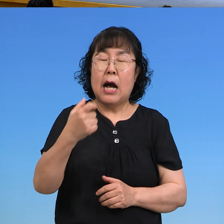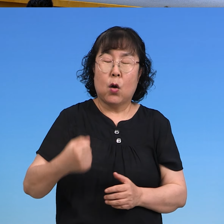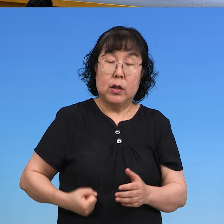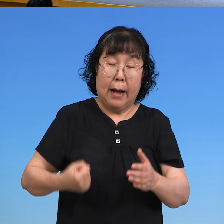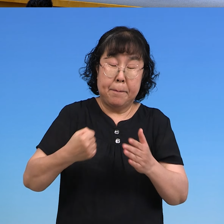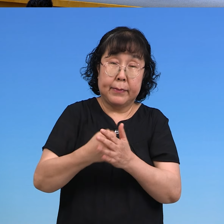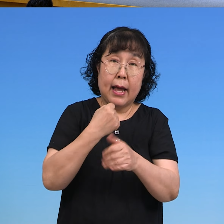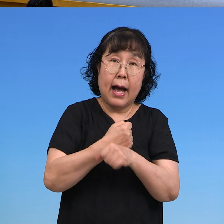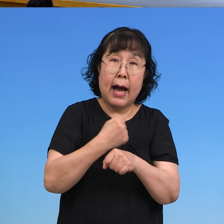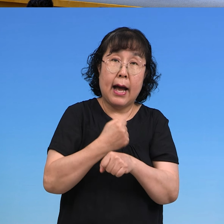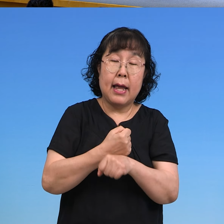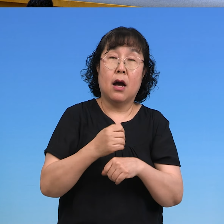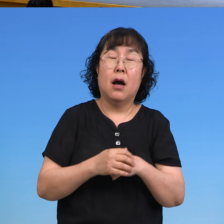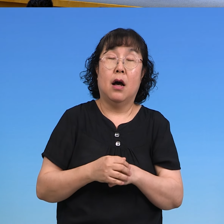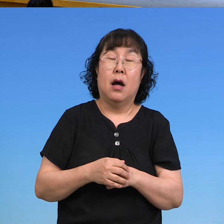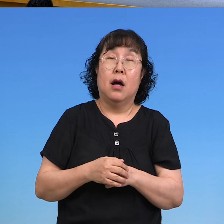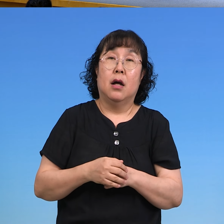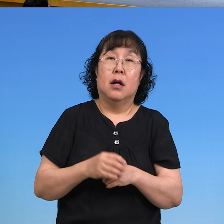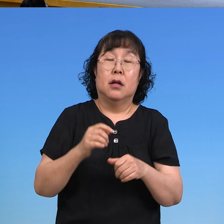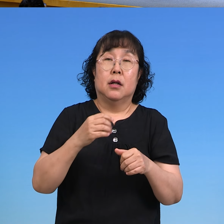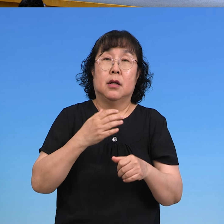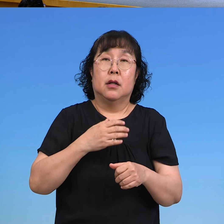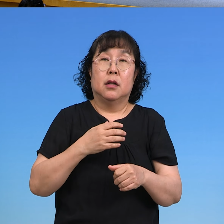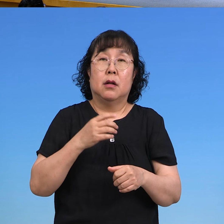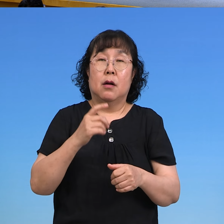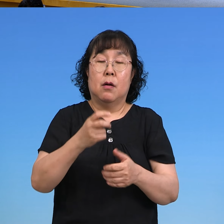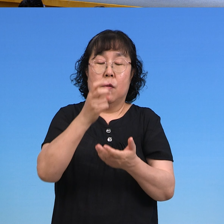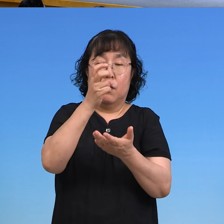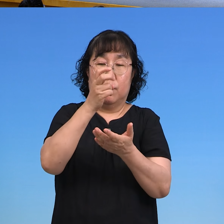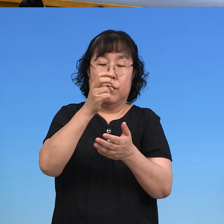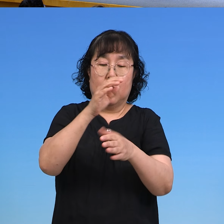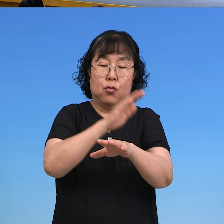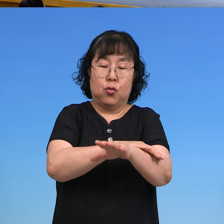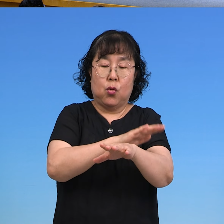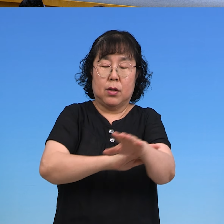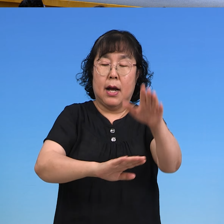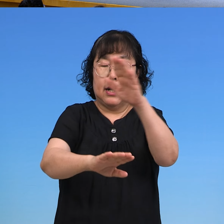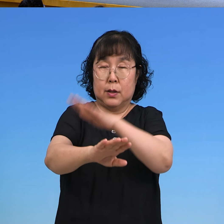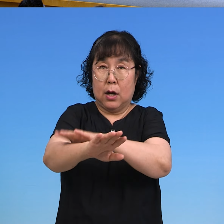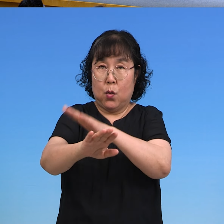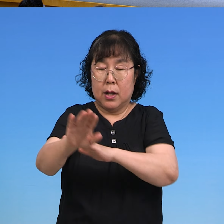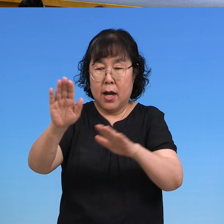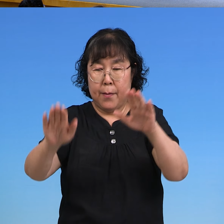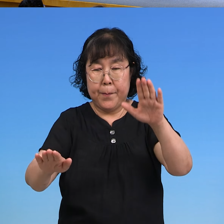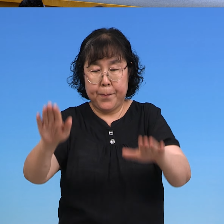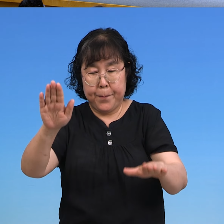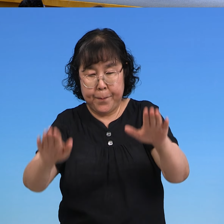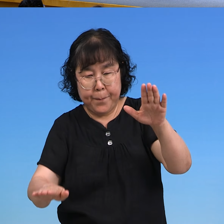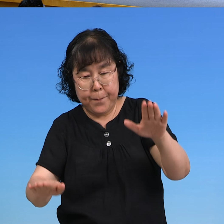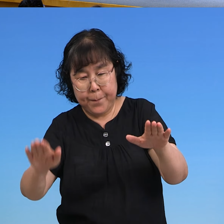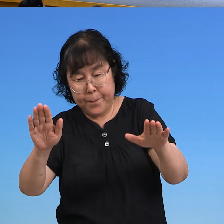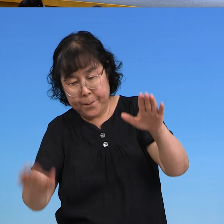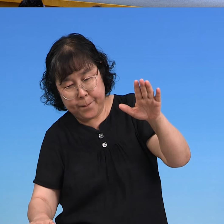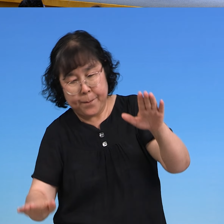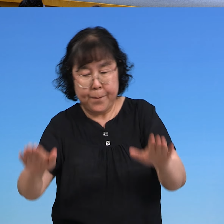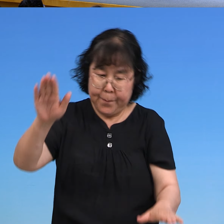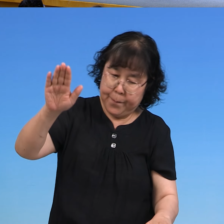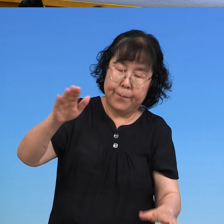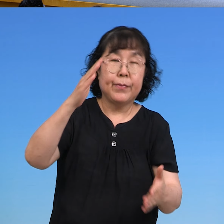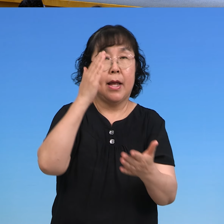모세가 내게 명령한 그 율법을 다 지켜 행하고 우로나 좌로나 치우치지 말라. 그리하면 어디로